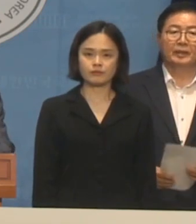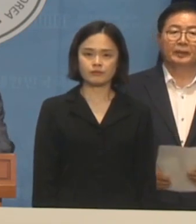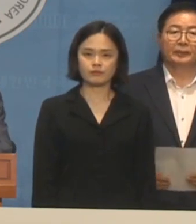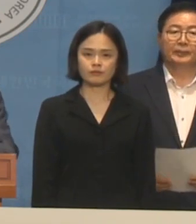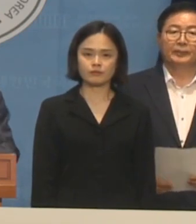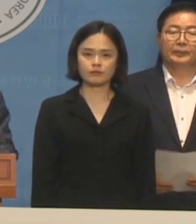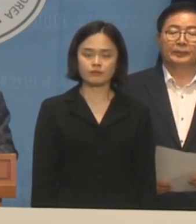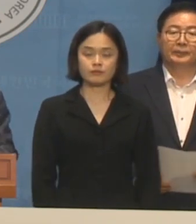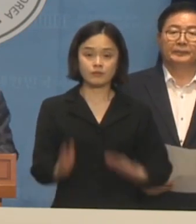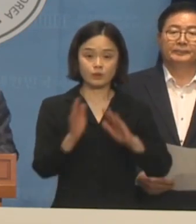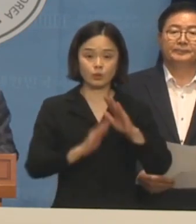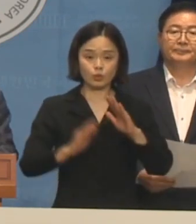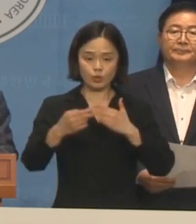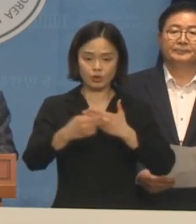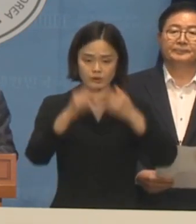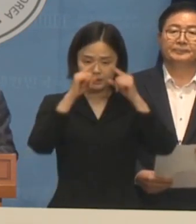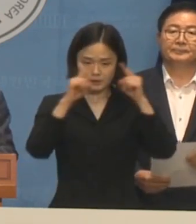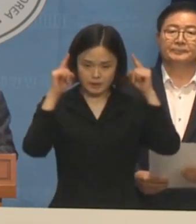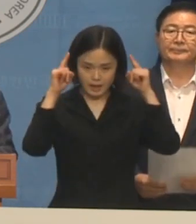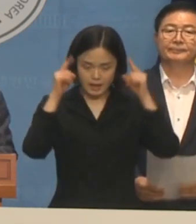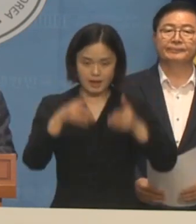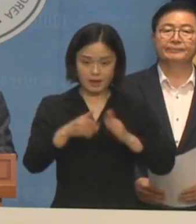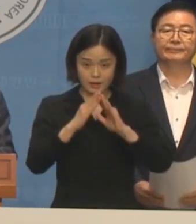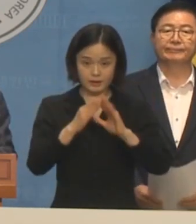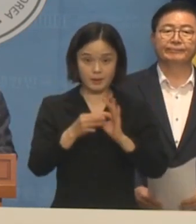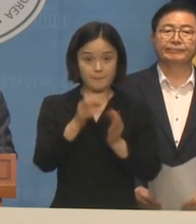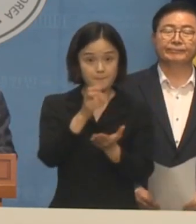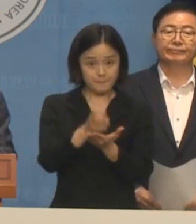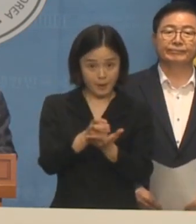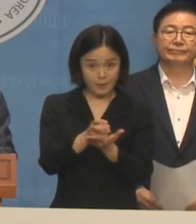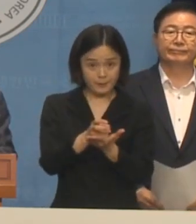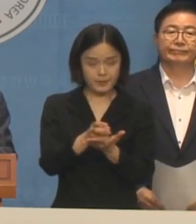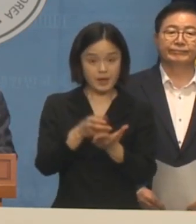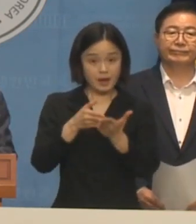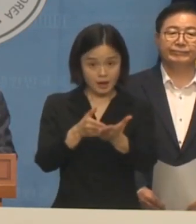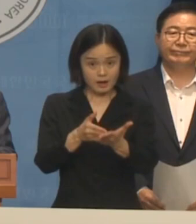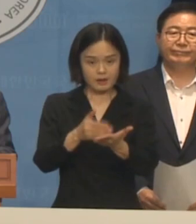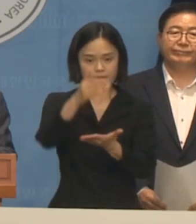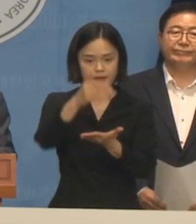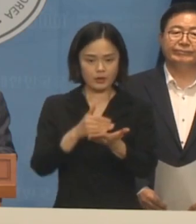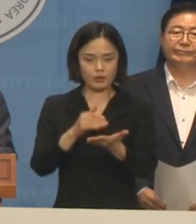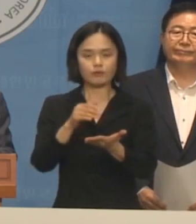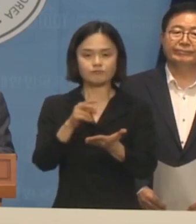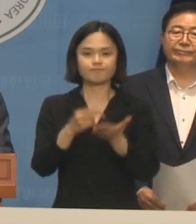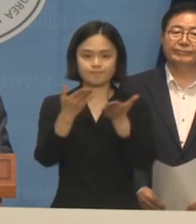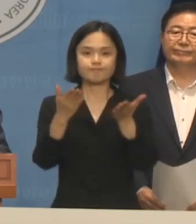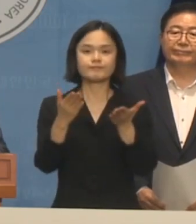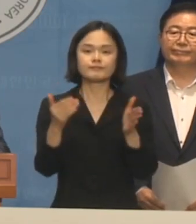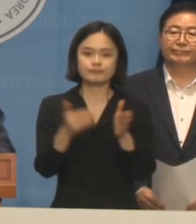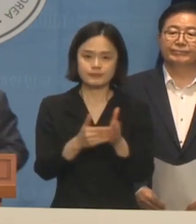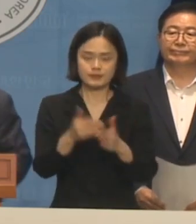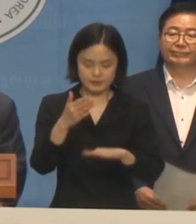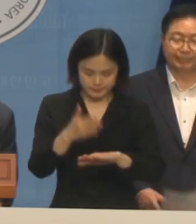이것으로 공공의대법 발의 관련 기자회견을 마치도록 하겠습니다. 감사합니다.